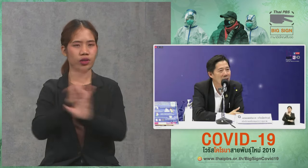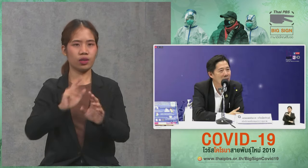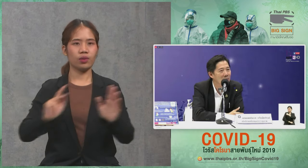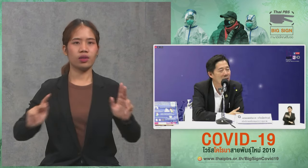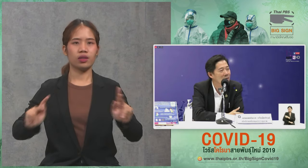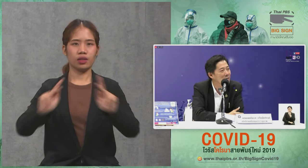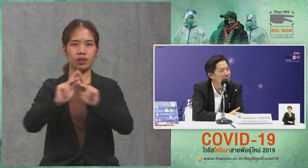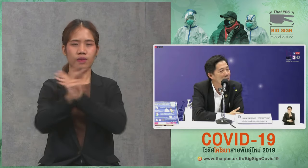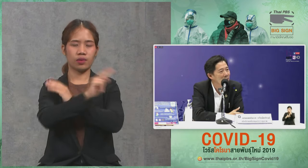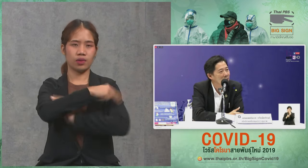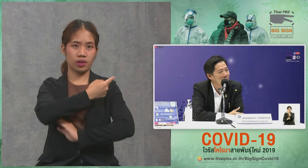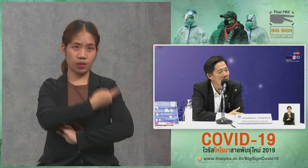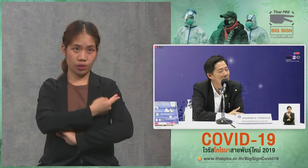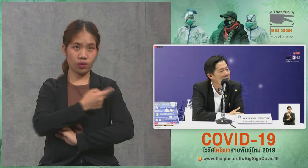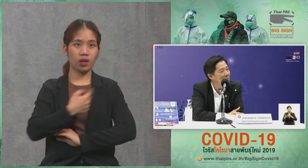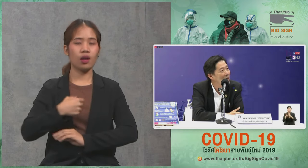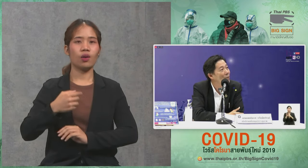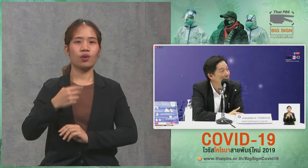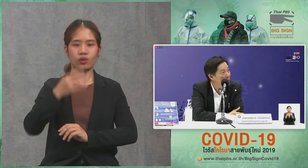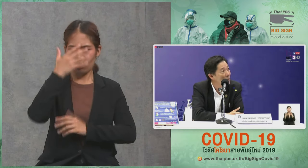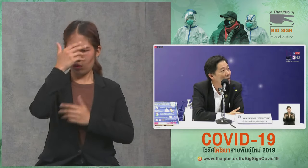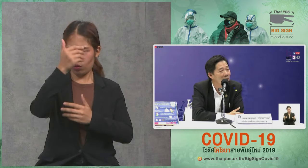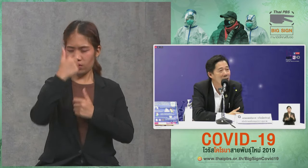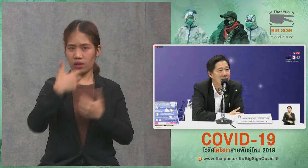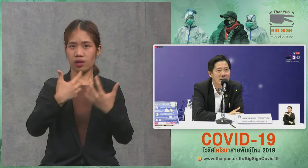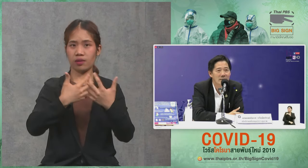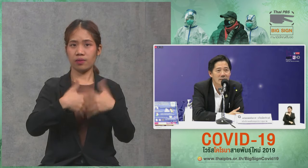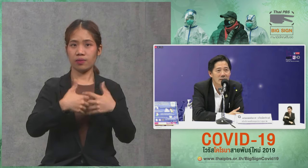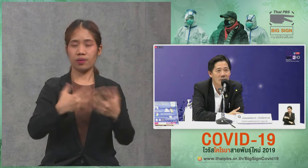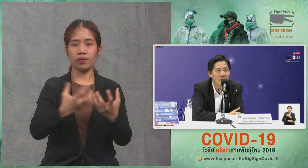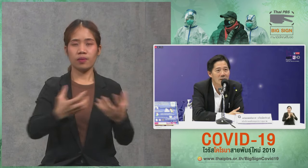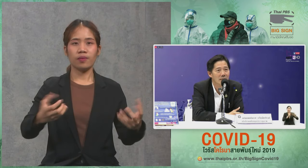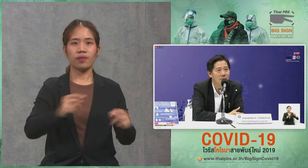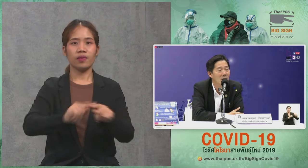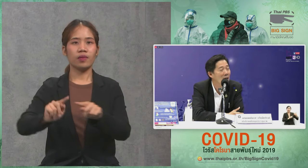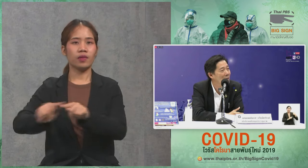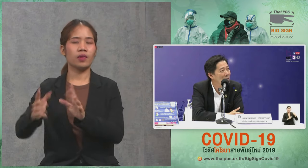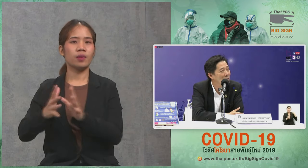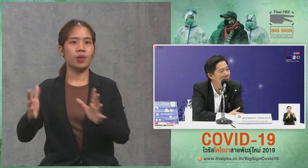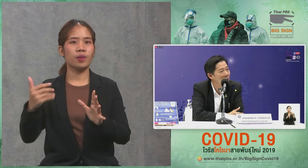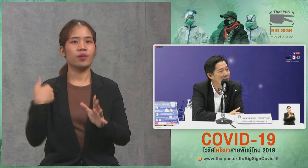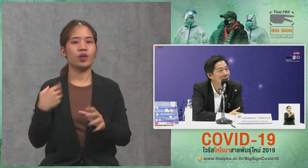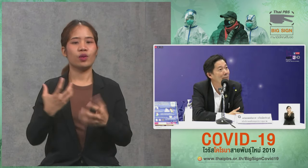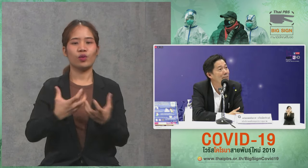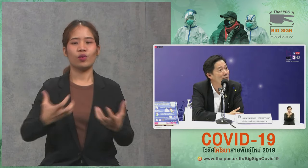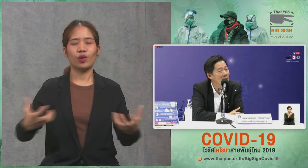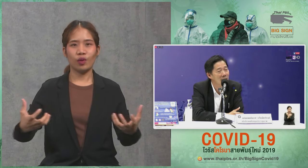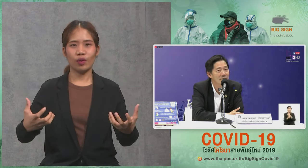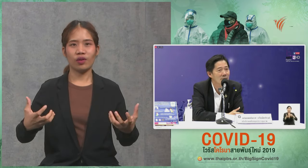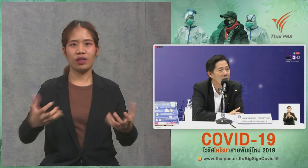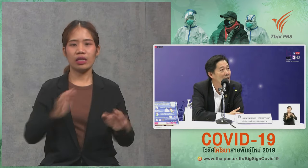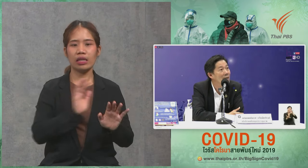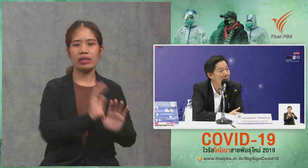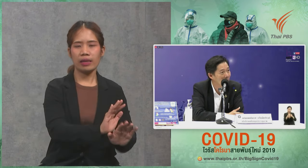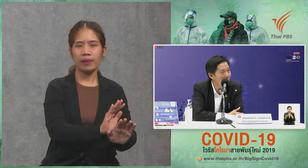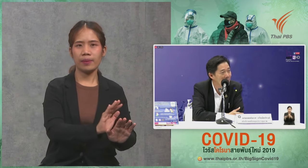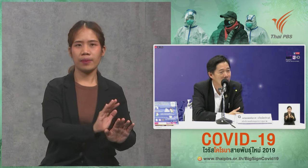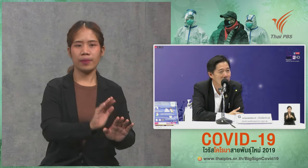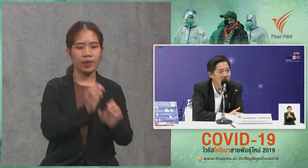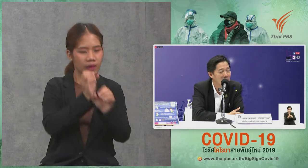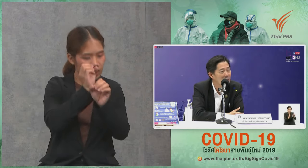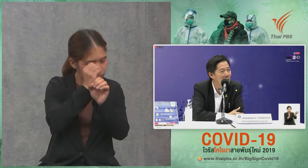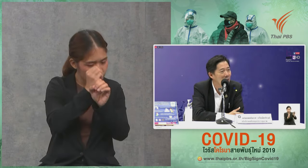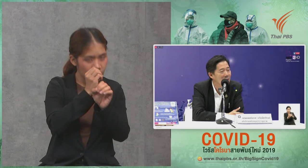สนใจกับเรื่องเครื่องมือเครื่องไม้วัสดุอุปกรณ์ทั้งอุปกรณ์การป้องกันอุปกรณ์การเก็บนะครับเชื้อต่